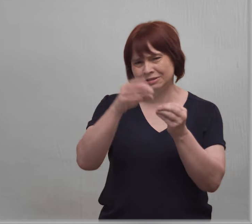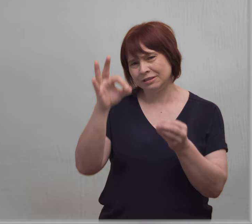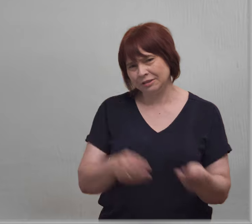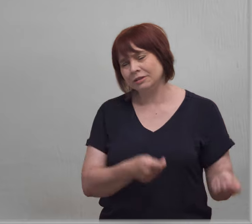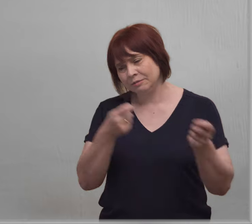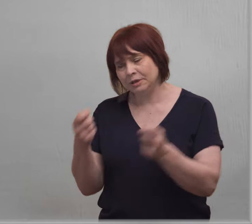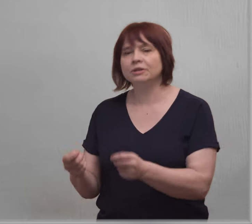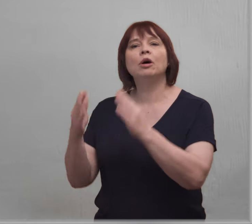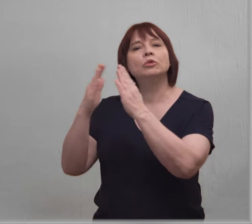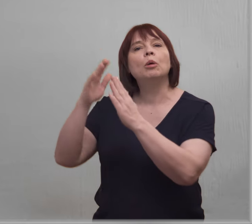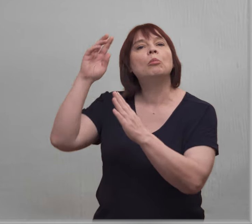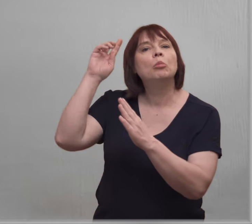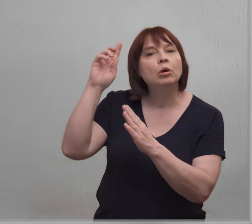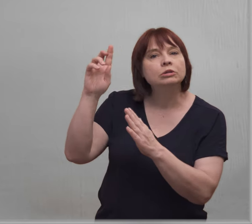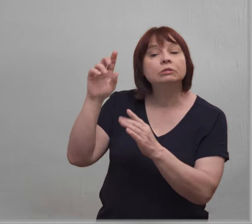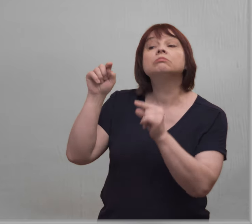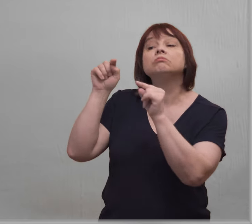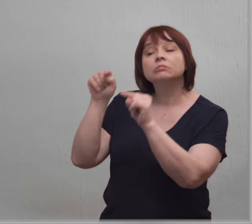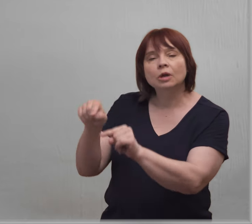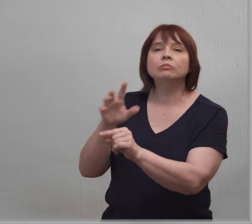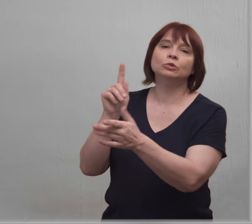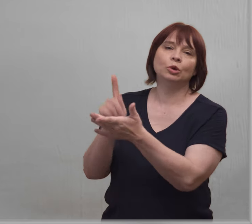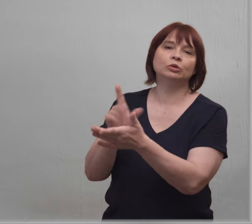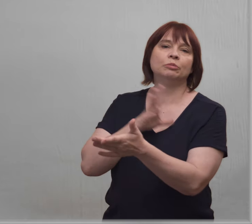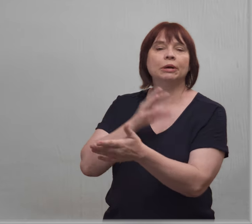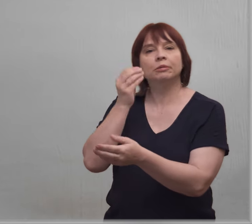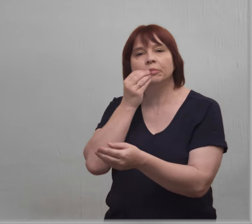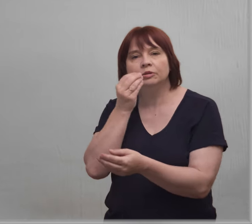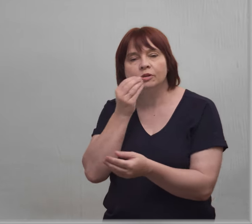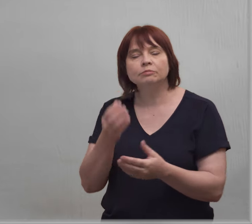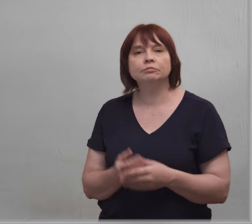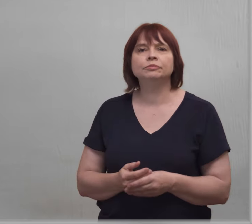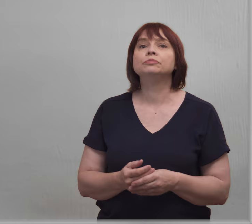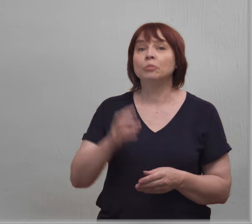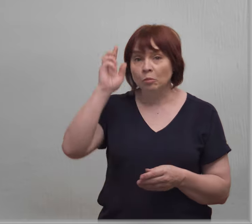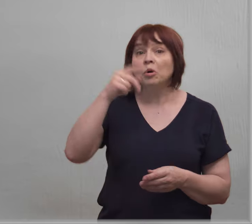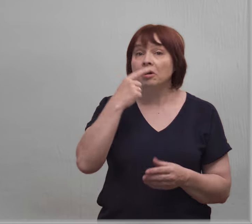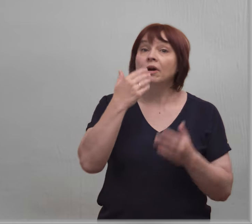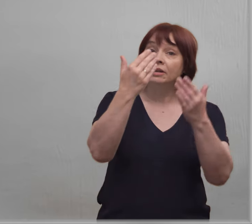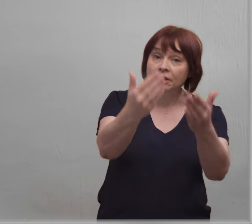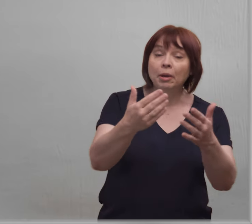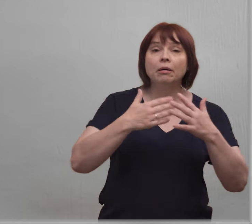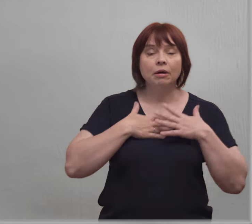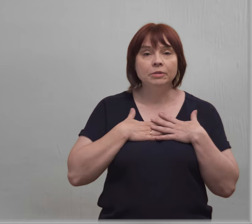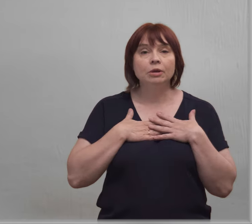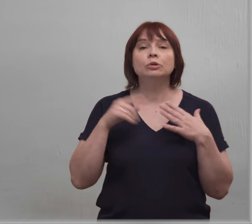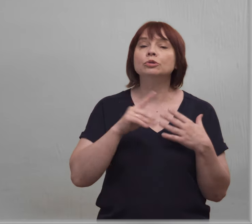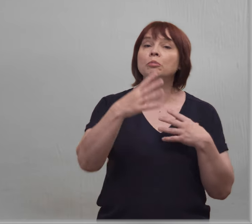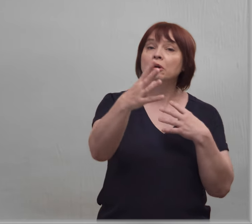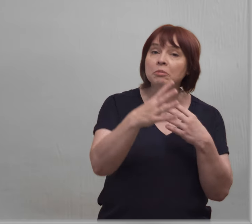Божий, чтобы там была пища. Господь говорит к тебе и ко мне, чтобы сегодня